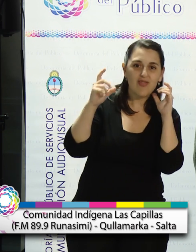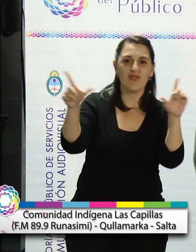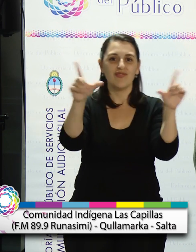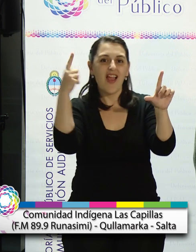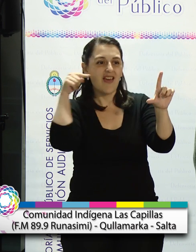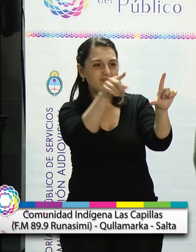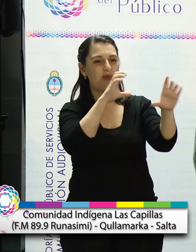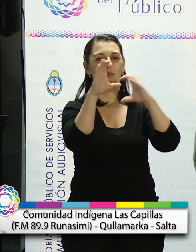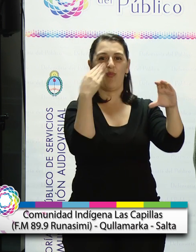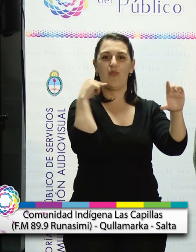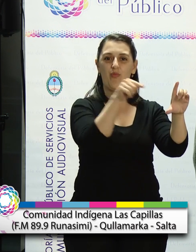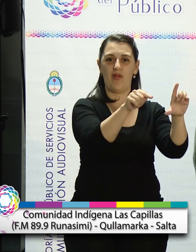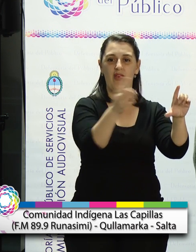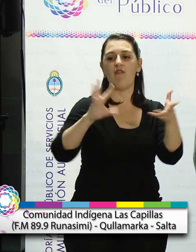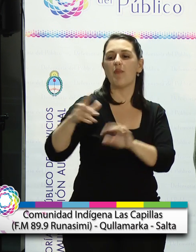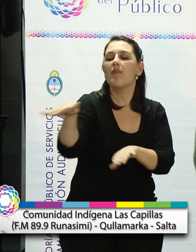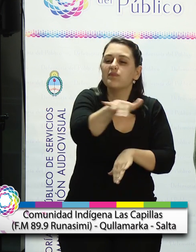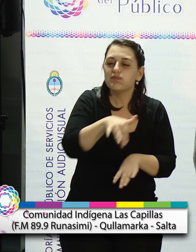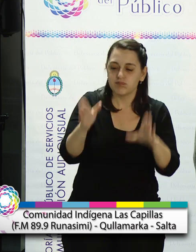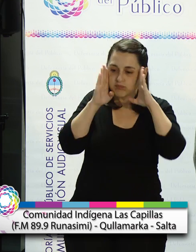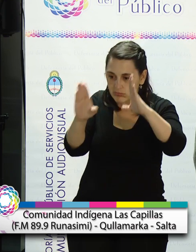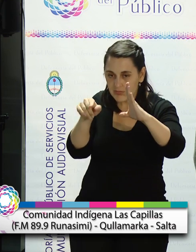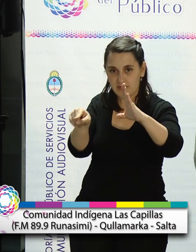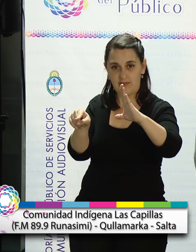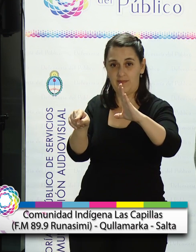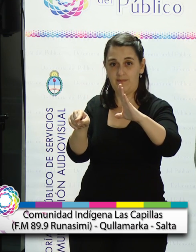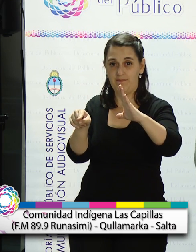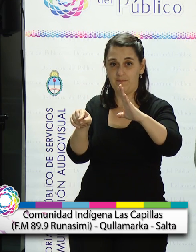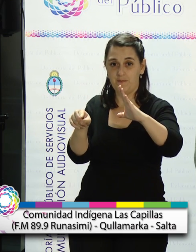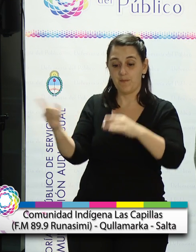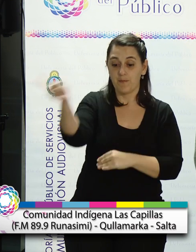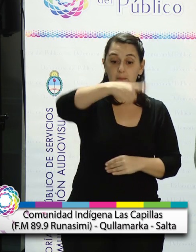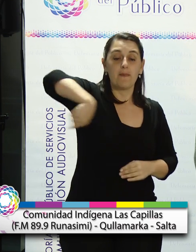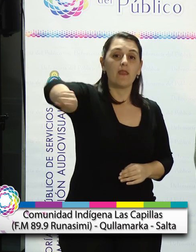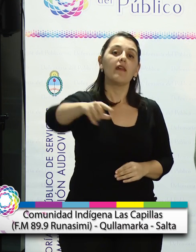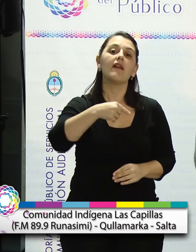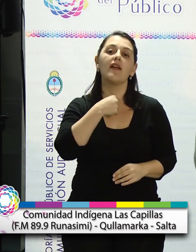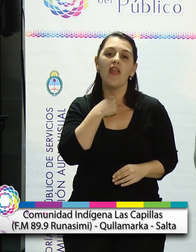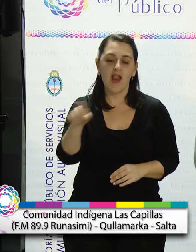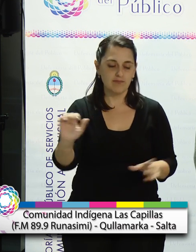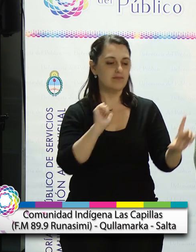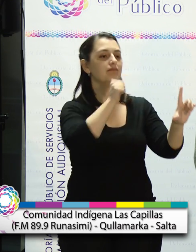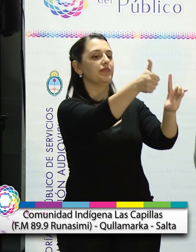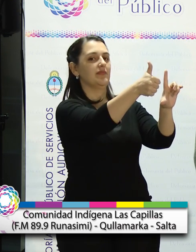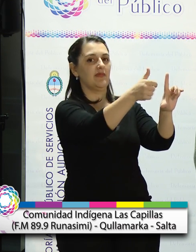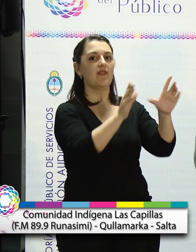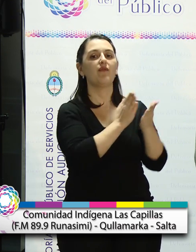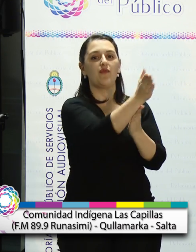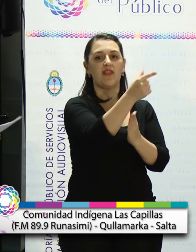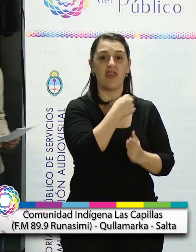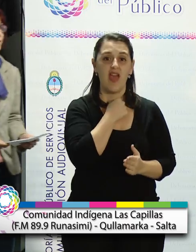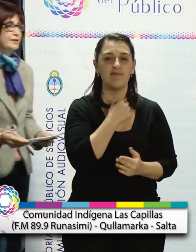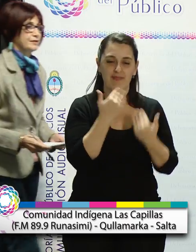televisión con una mirada comunitaria. Queremos seguir siendo protagonistas. Gracias.